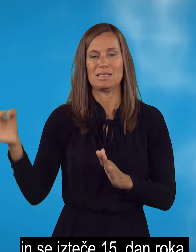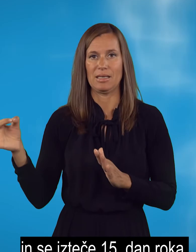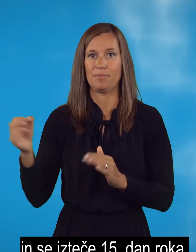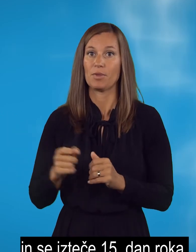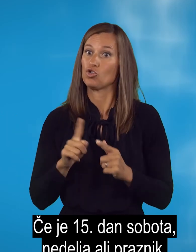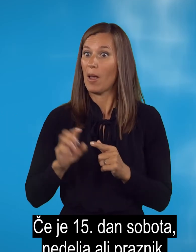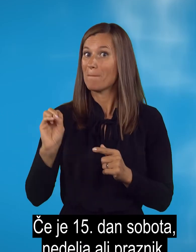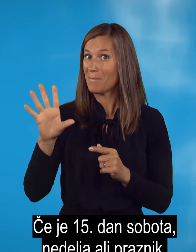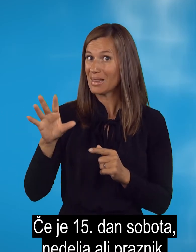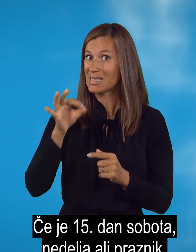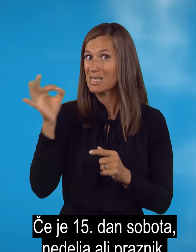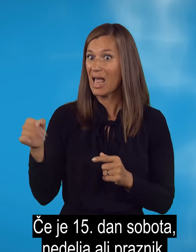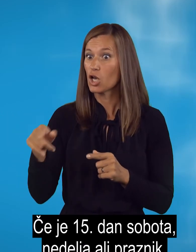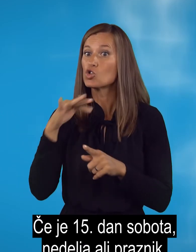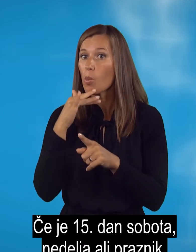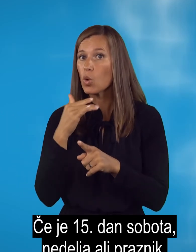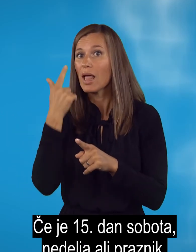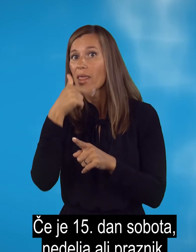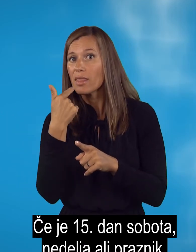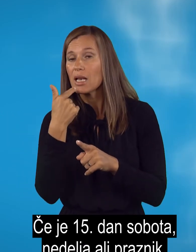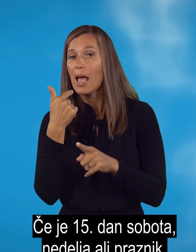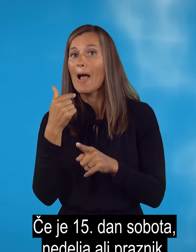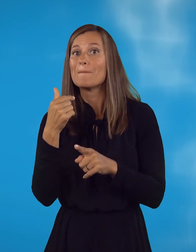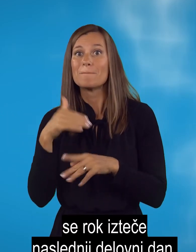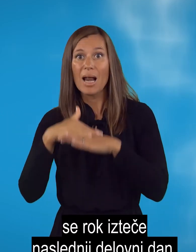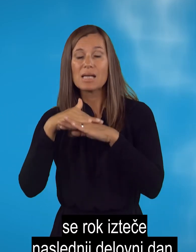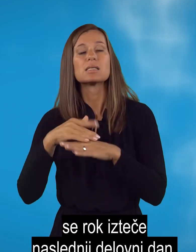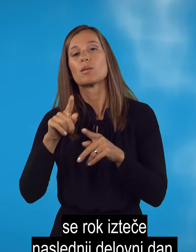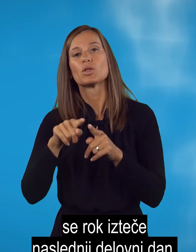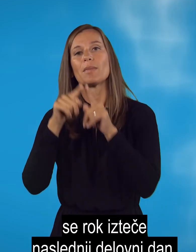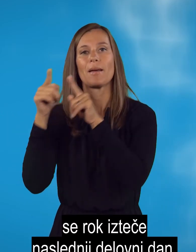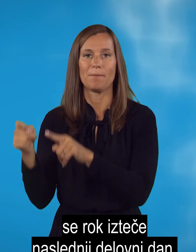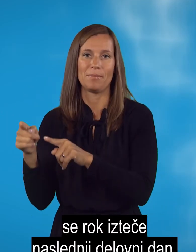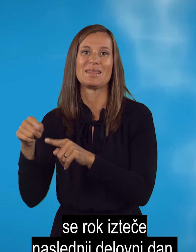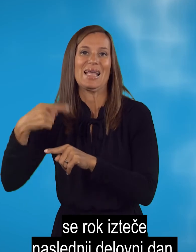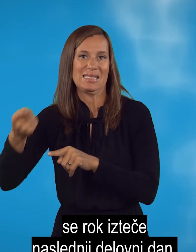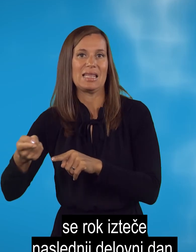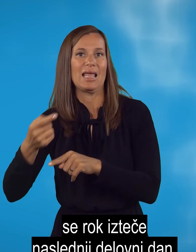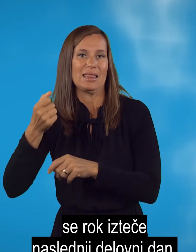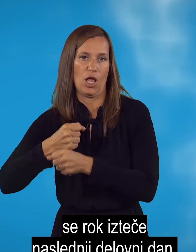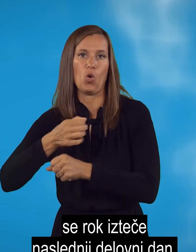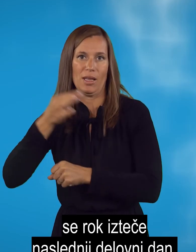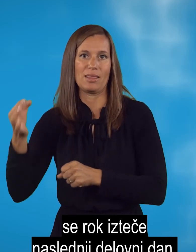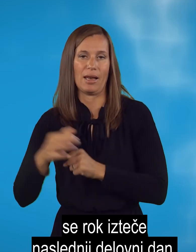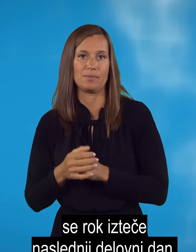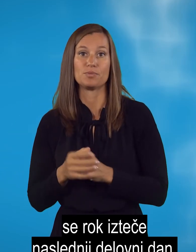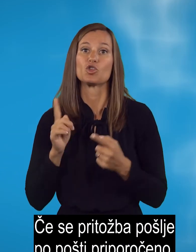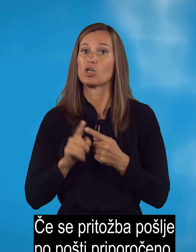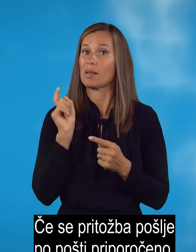je 15. dan sobota, nedelja ali praznik, se rok izteče naslednji delovni dan. Če se pritožba